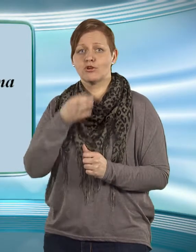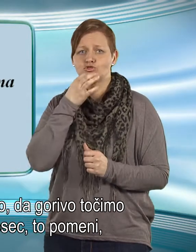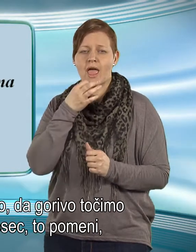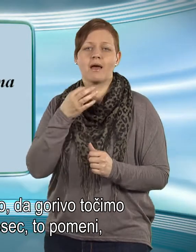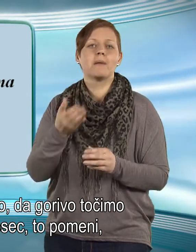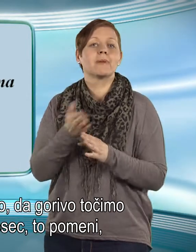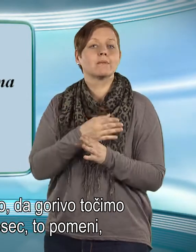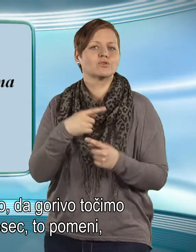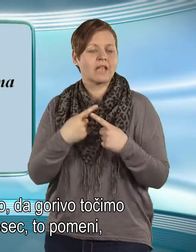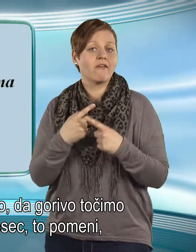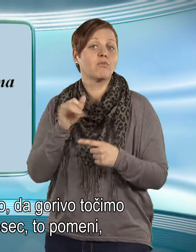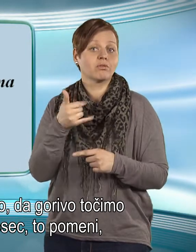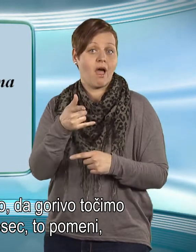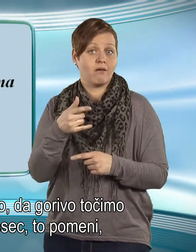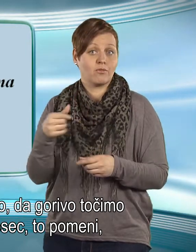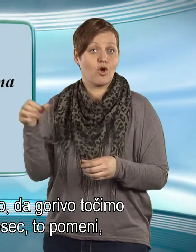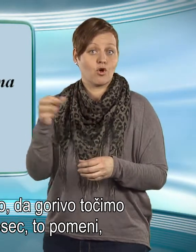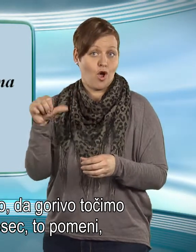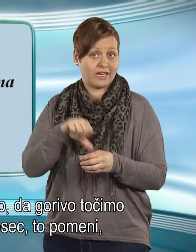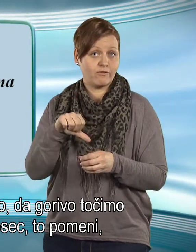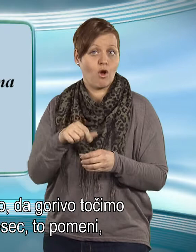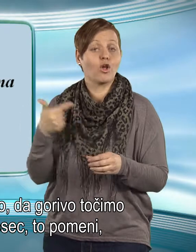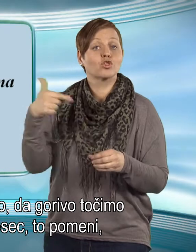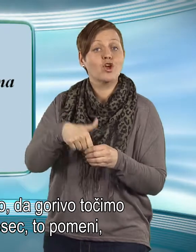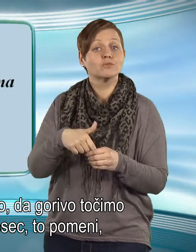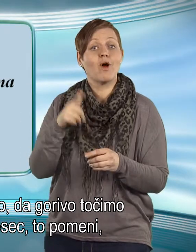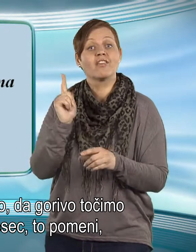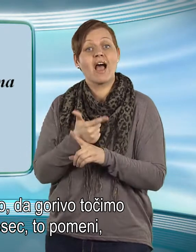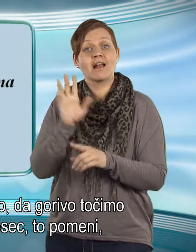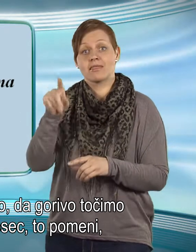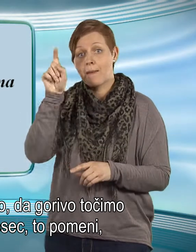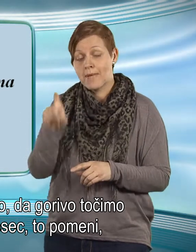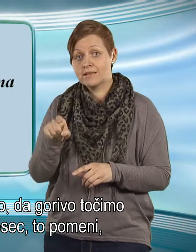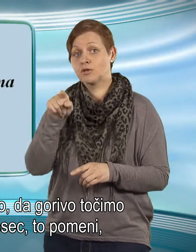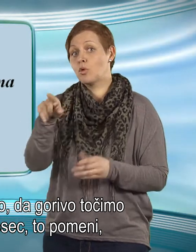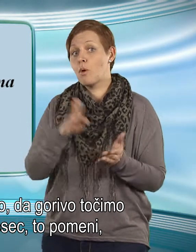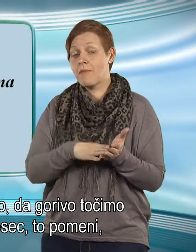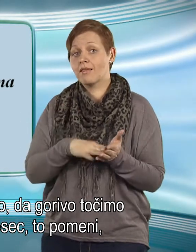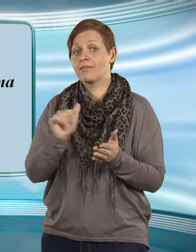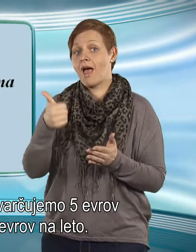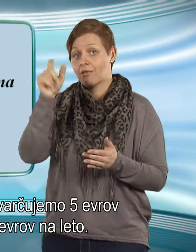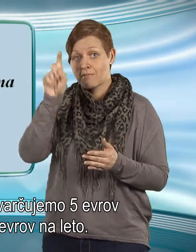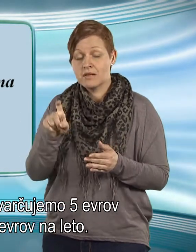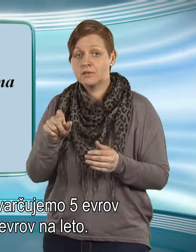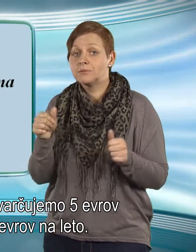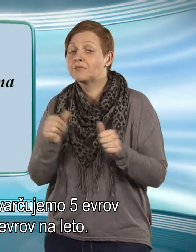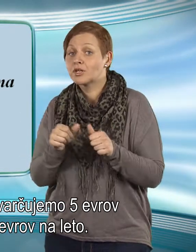Če predpostavimo, da gorivo točimo 2-krat na mesec, to pomeni, da na mesec privarčujemo 5 evrov